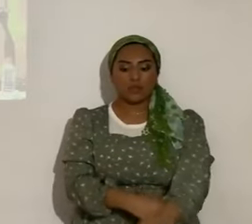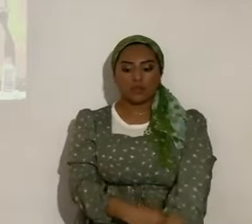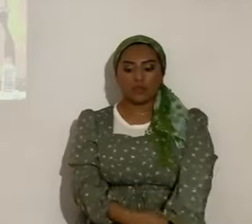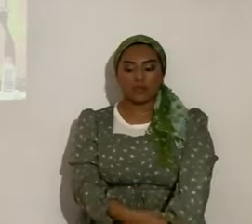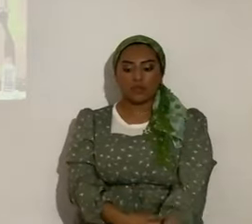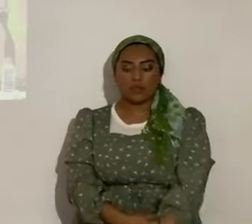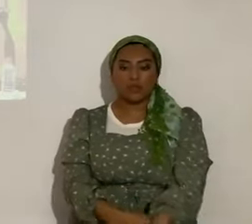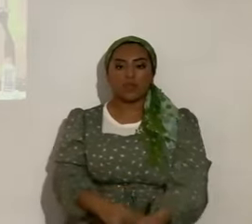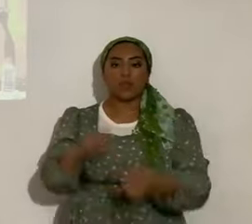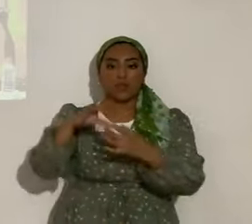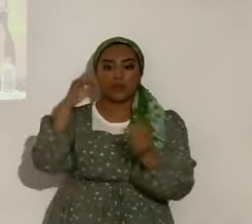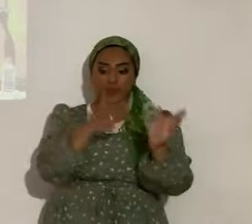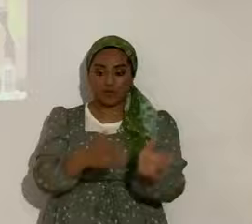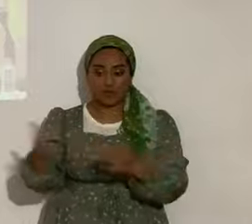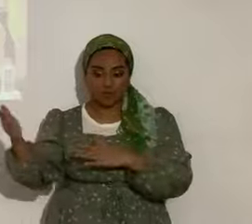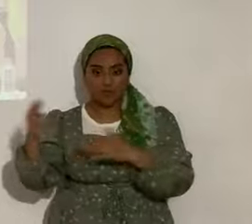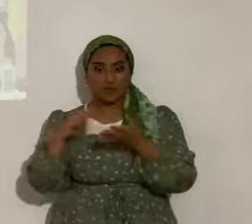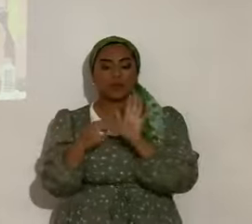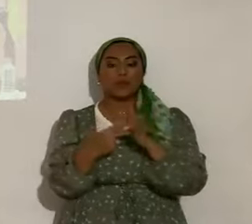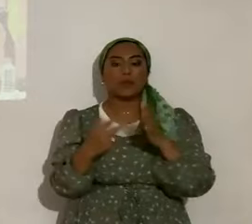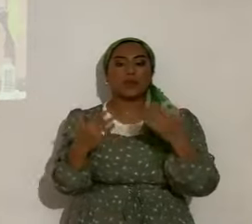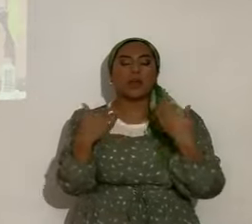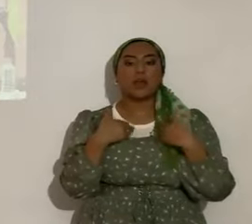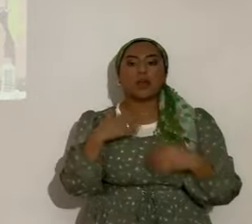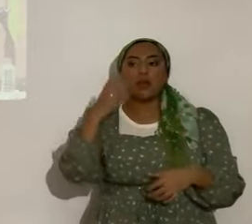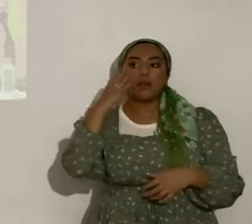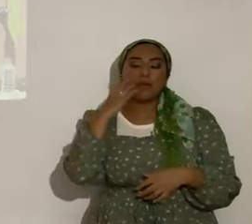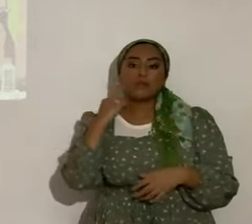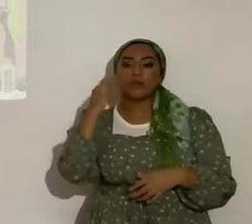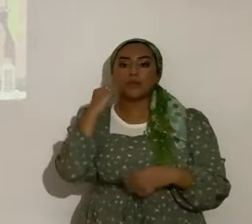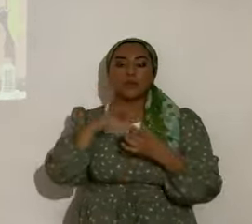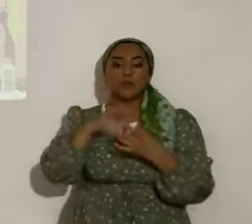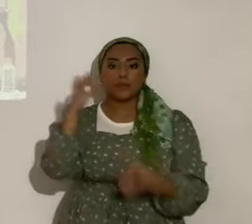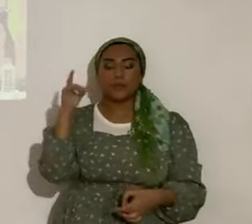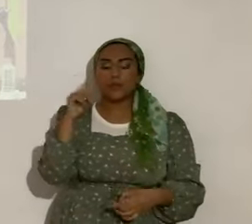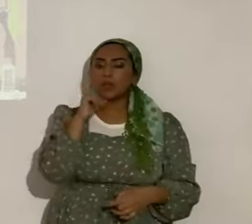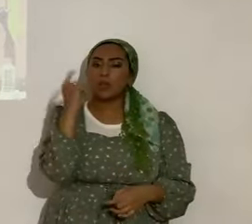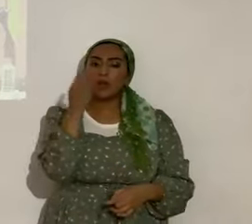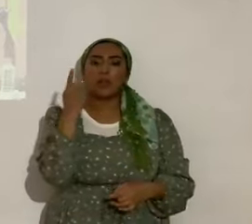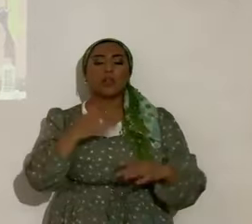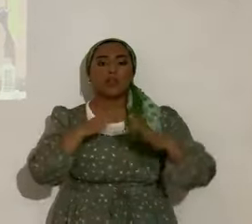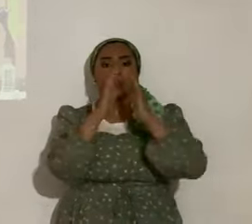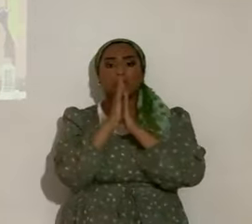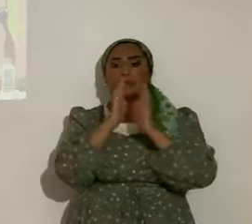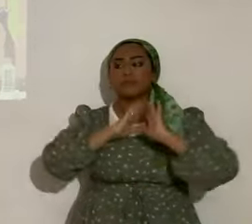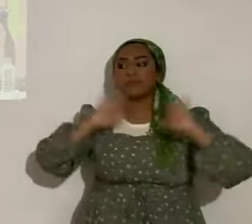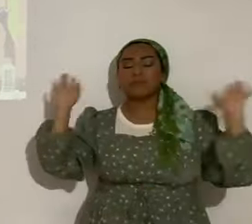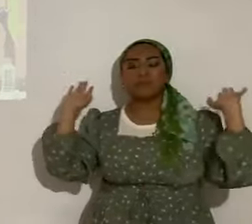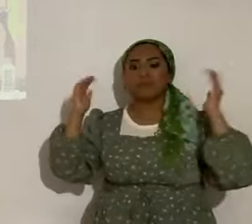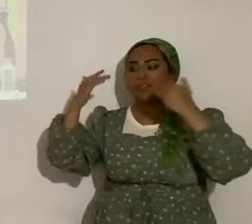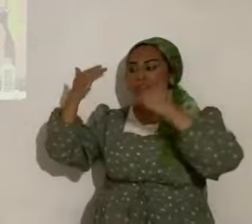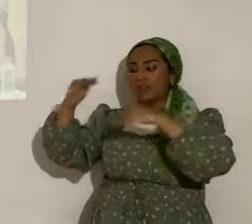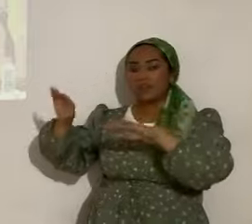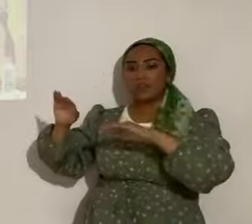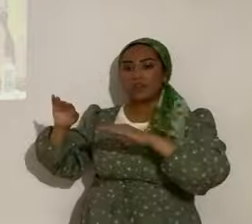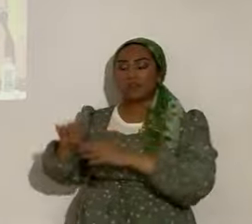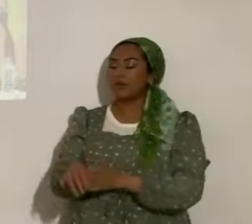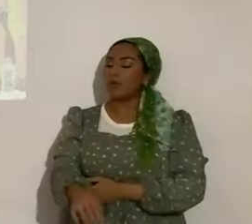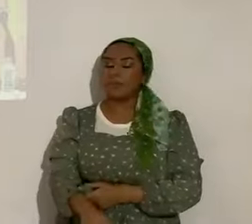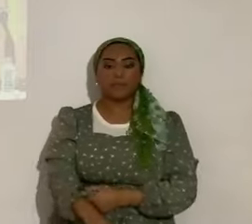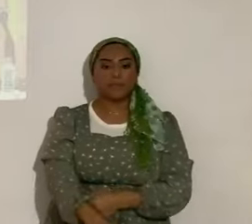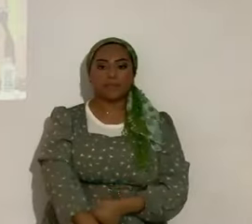plano espiritual, eso se llama tener una experiencia espiritual, no nada más orar y ya, y que quede como en esta dimensión.